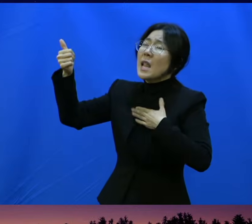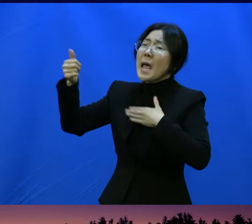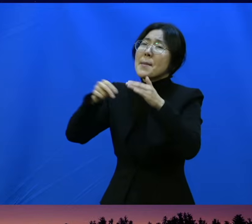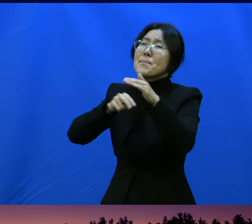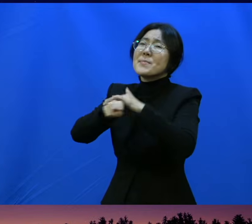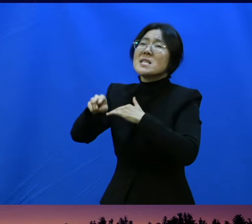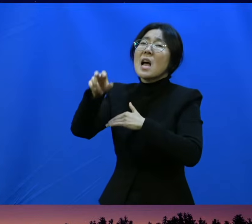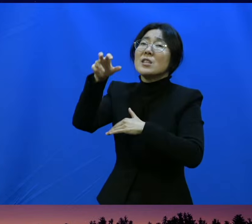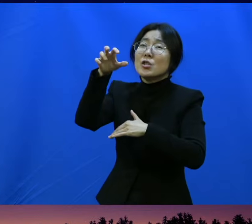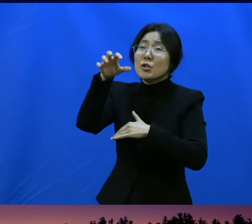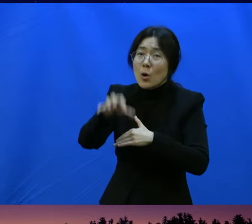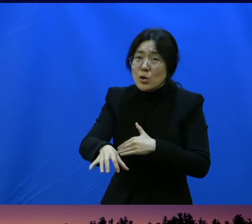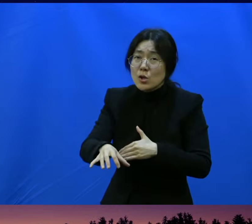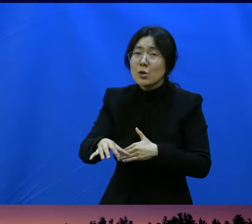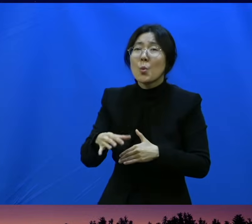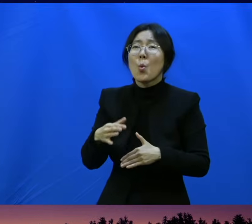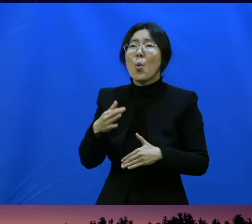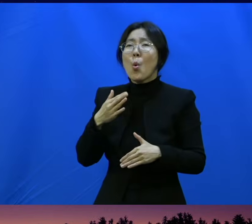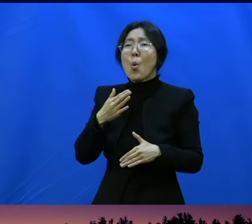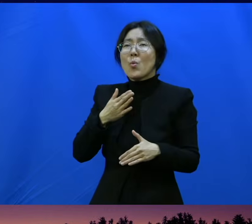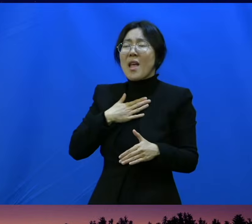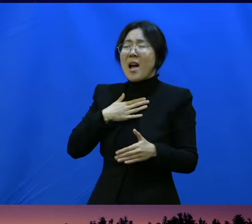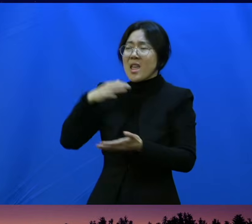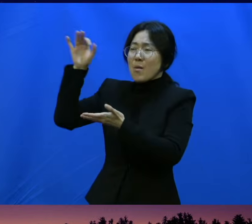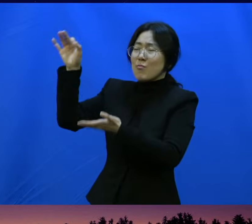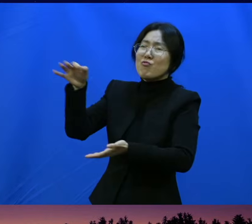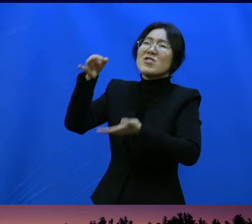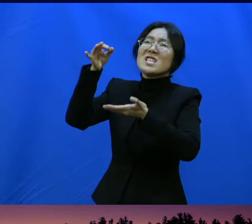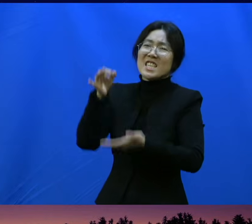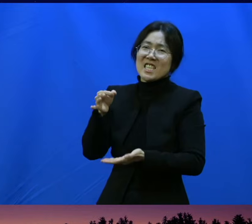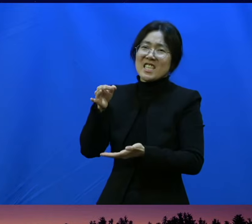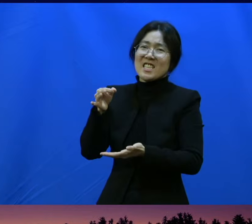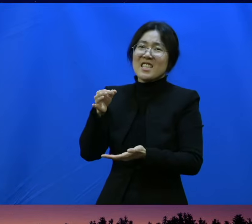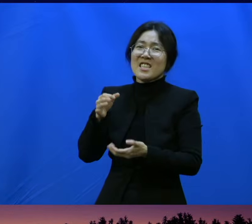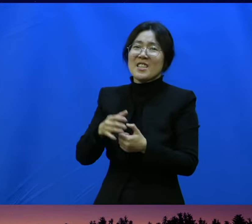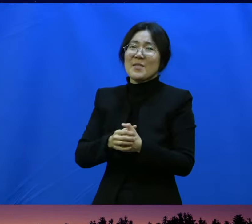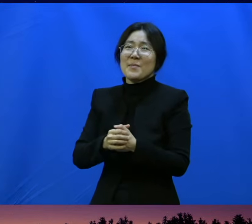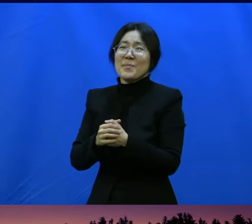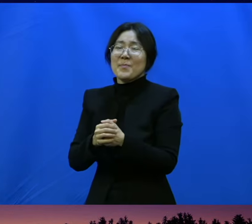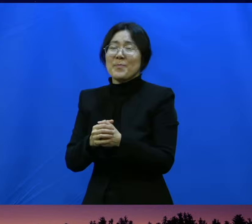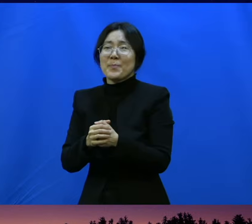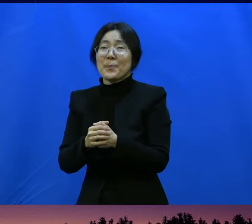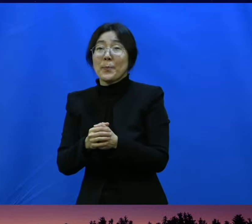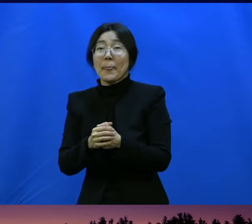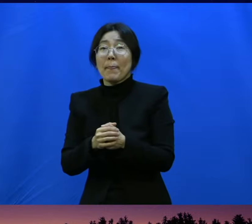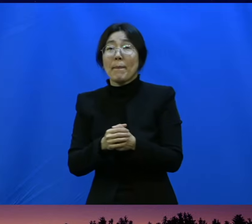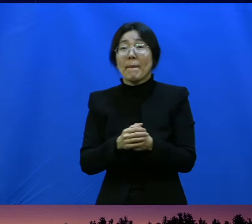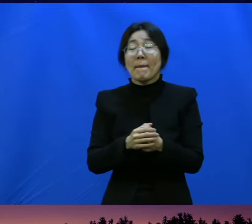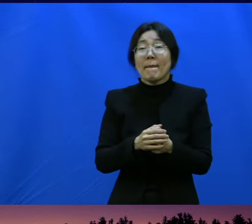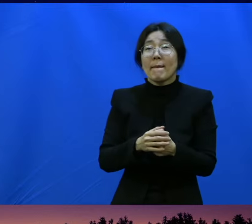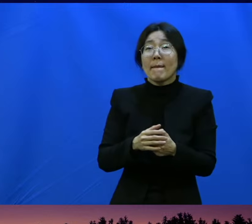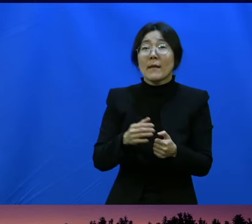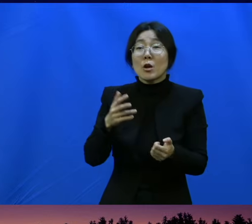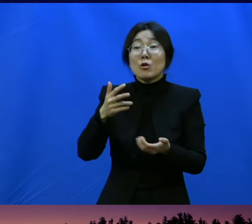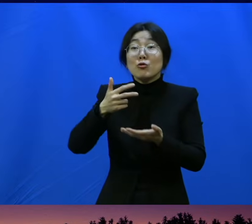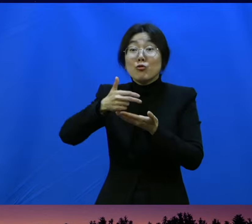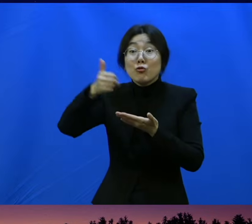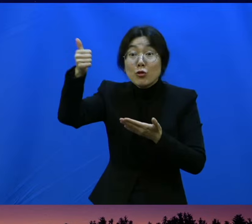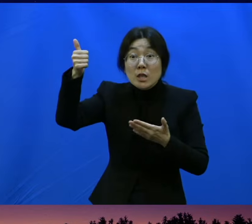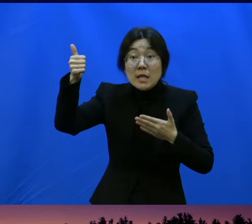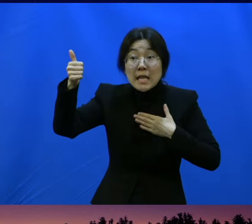살아있는 사람들의 땅에서 나의 분기이시라 하였나이다. 이게 굉장히 중요한 고백이 나옵니다. 주는